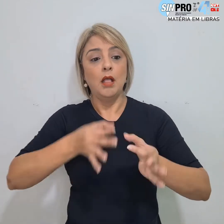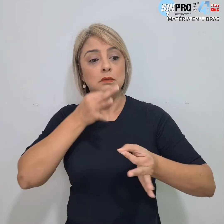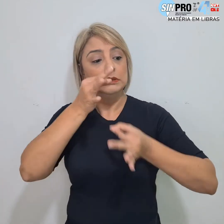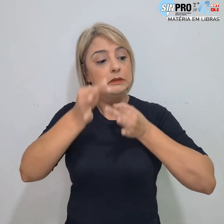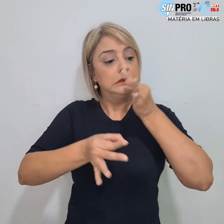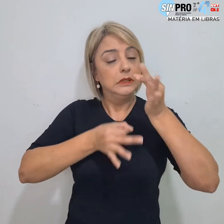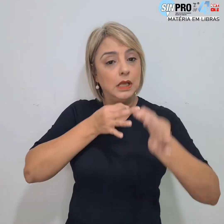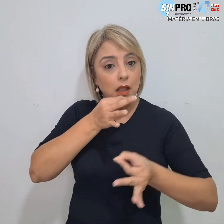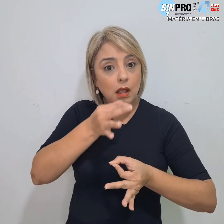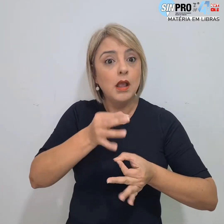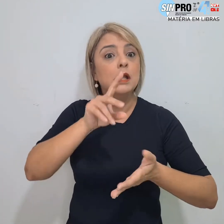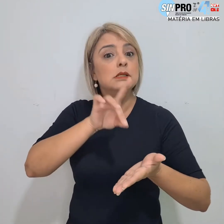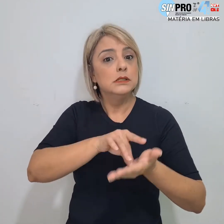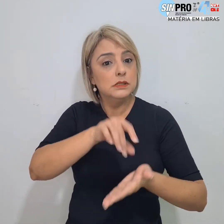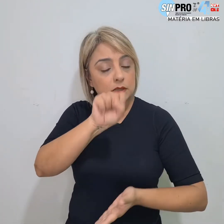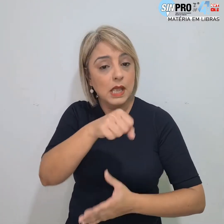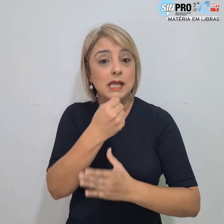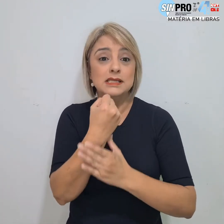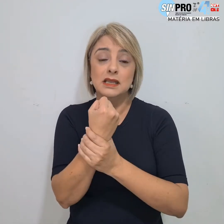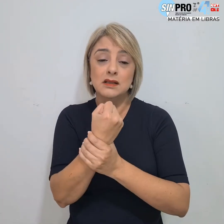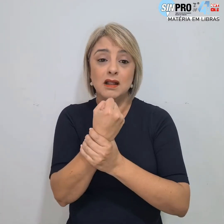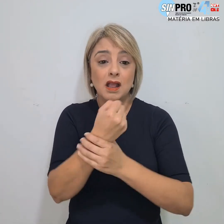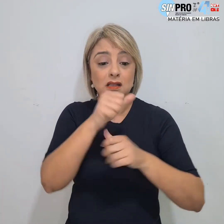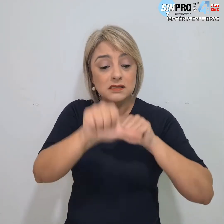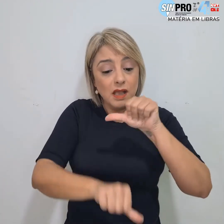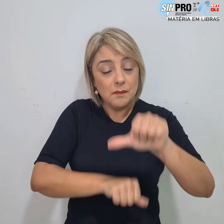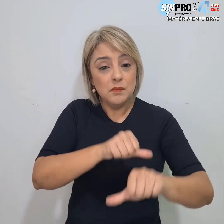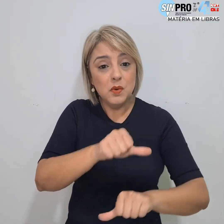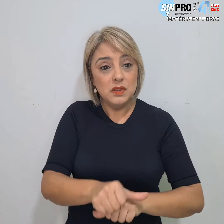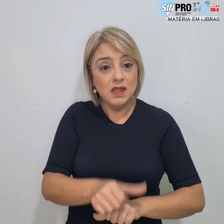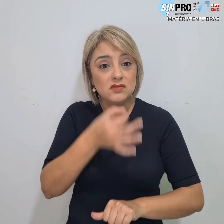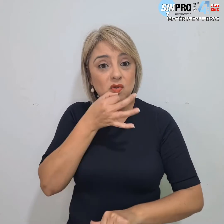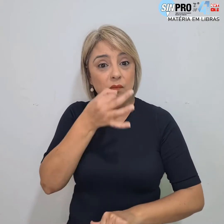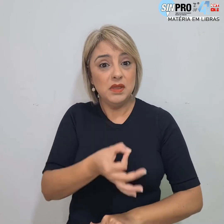para realmente assegurar essa mudança de decisão do governo.